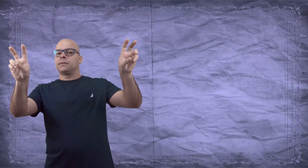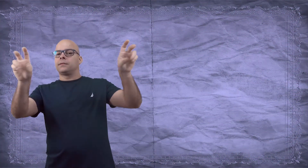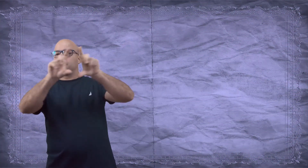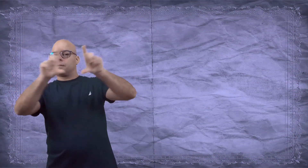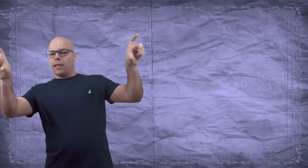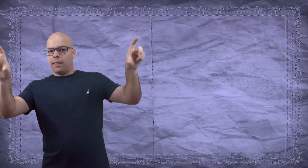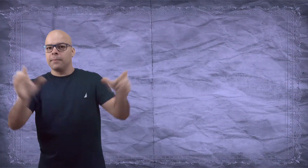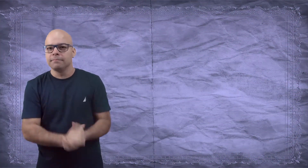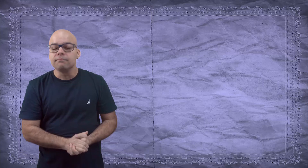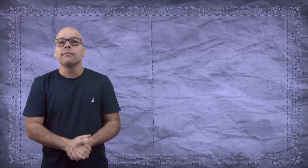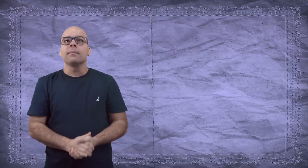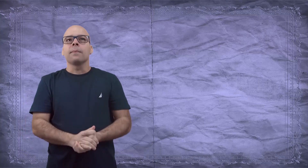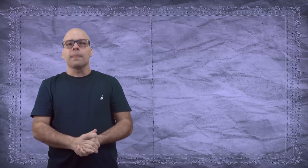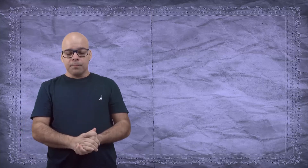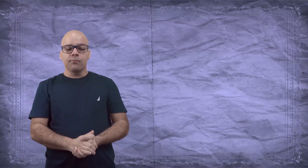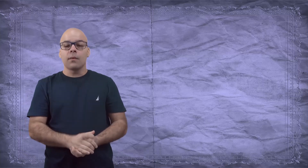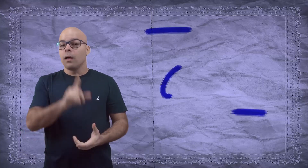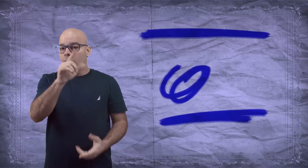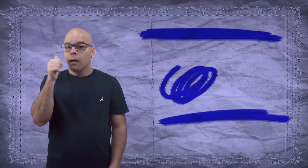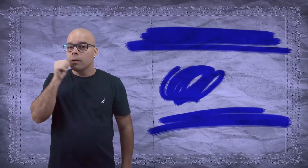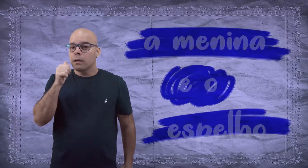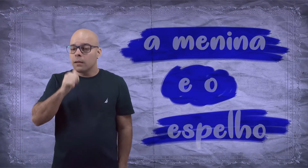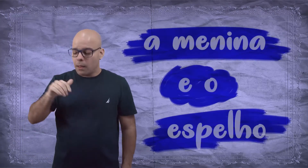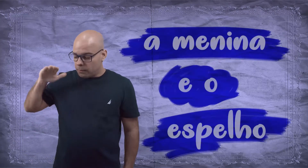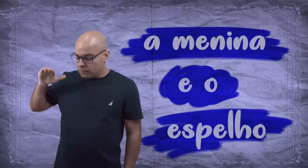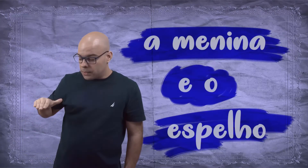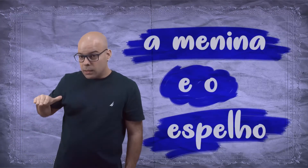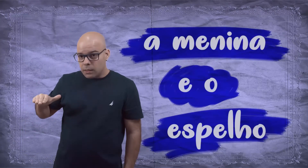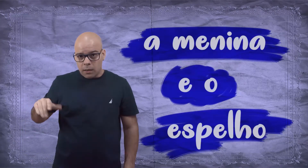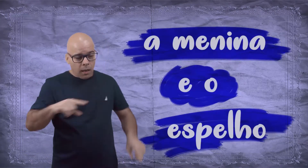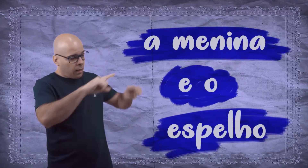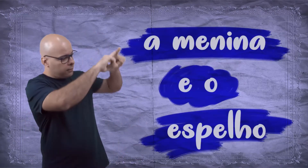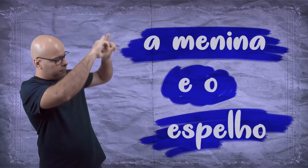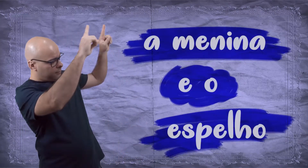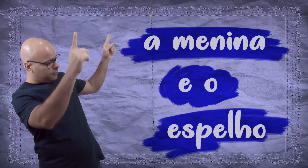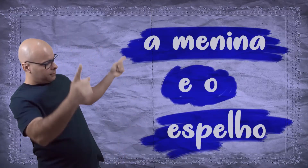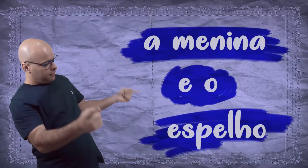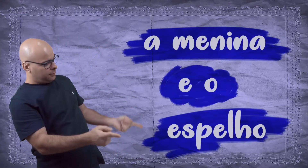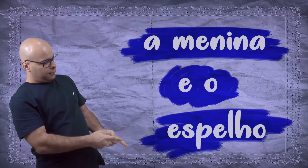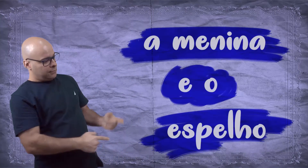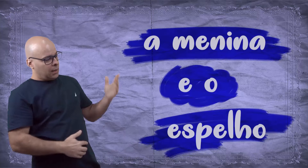O título da história que eu vou contar é A Menina e o Espelho.